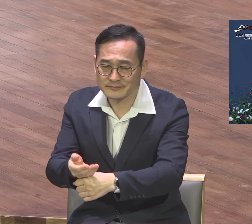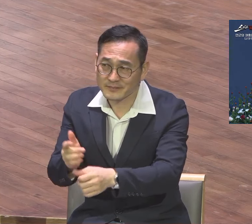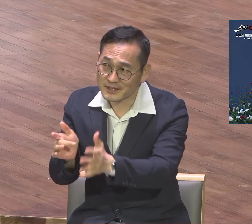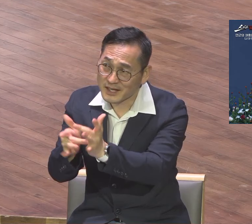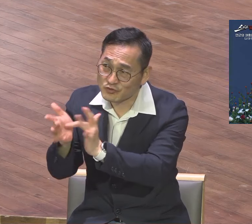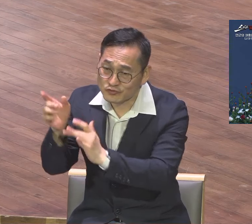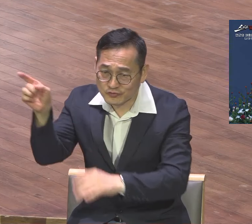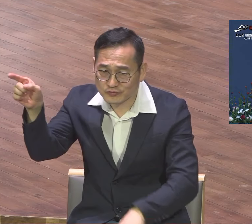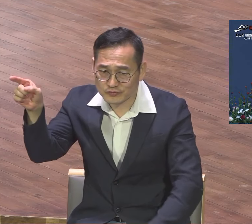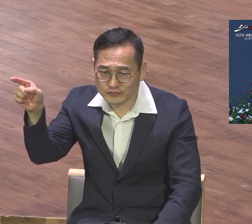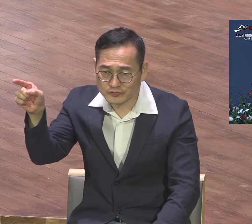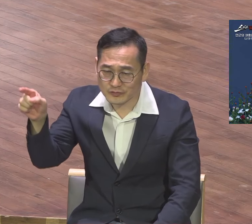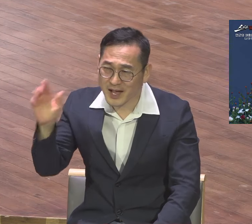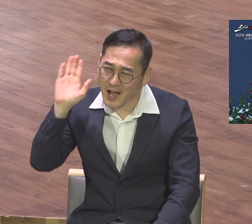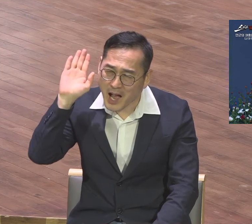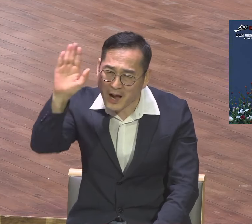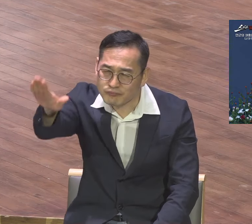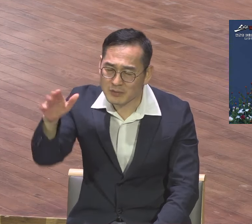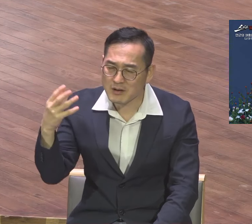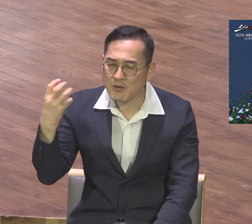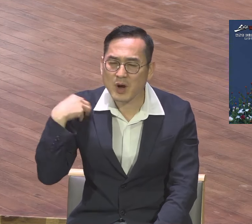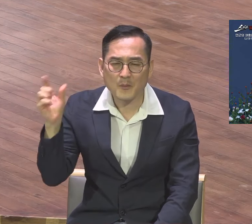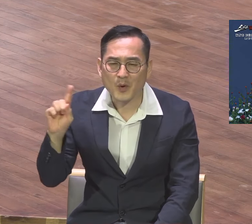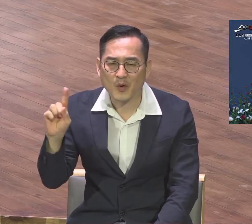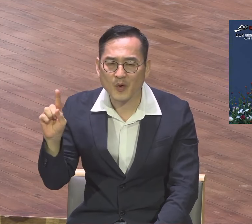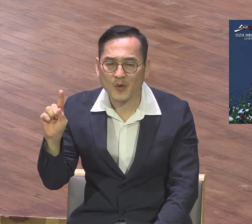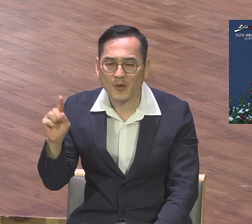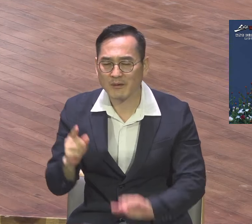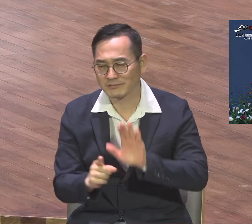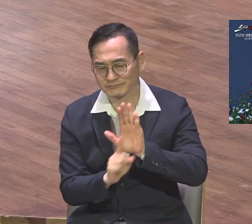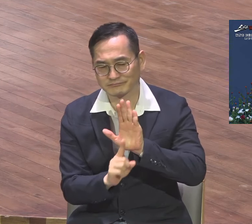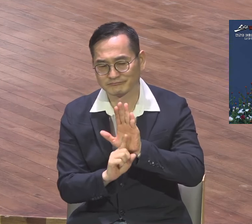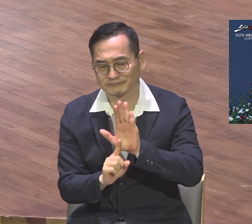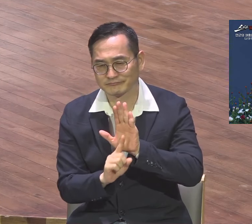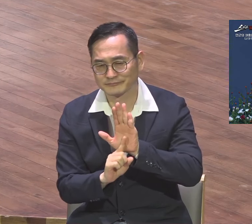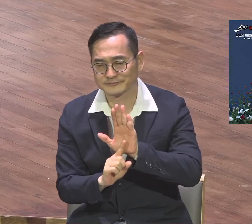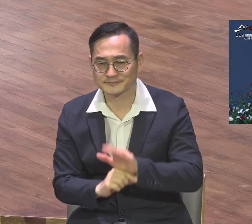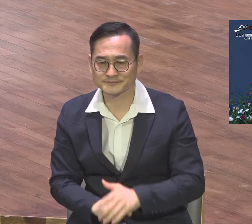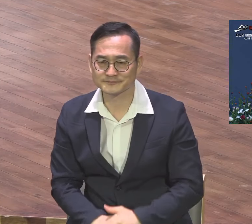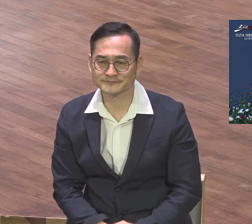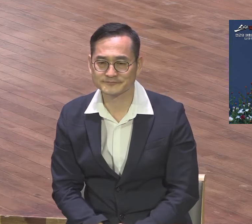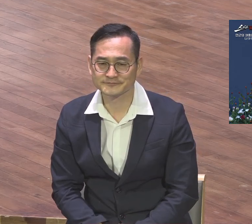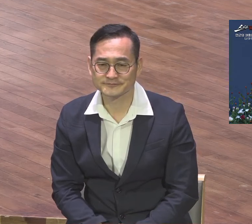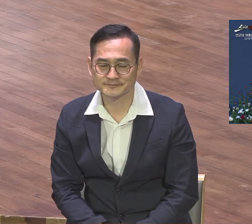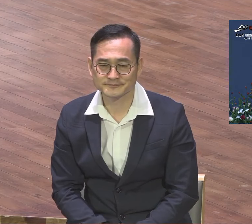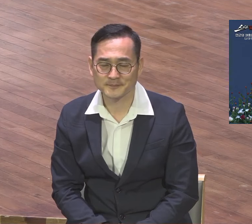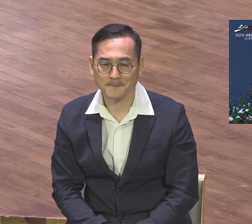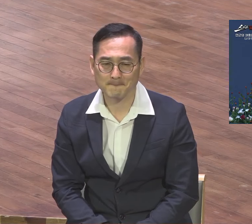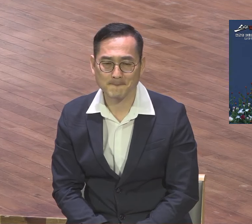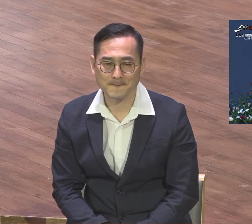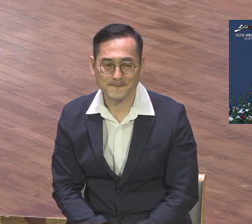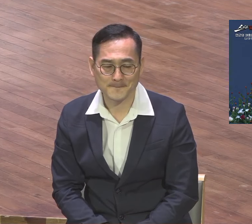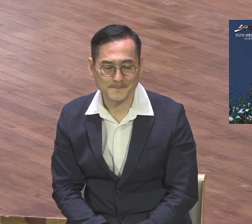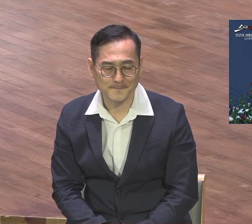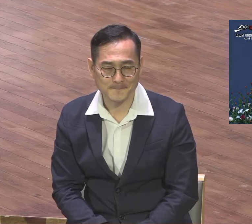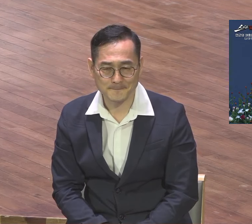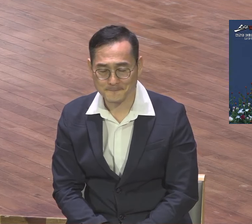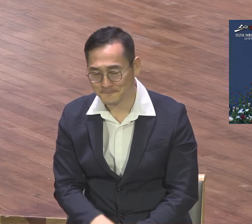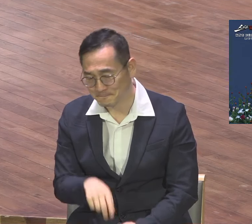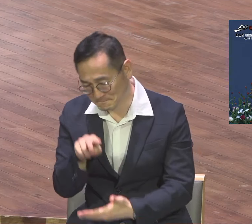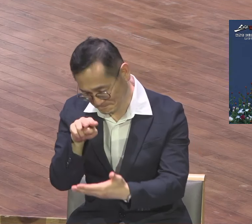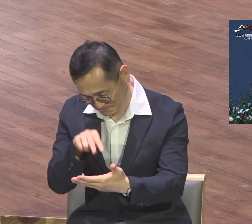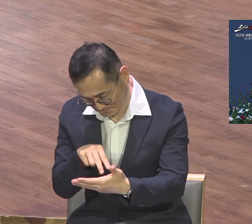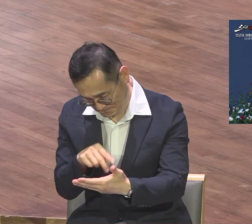어떤 역할을 할 것인지에 대한 그런 구체적인 내용이 나와 있지요. 그런데 이 독특한